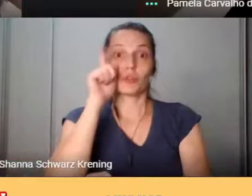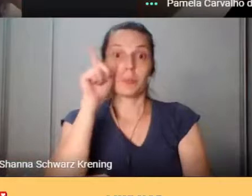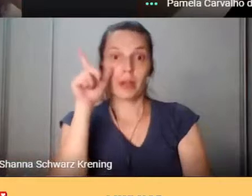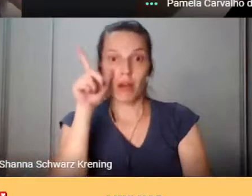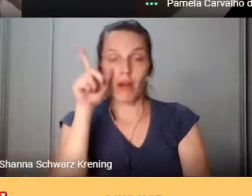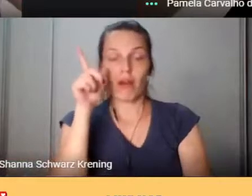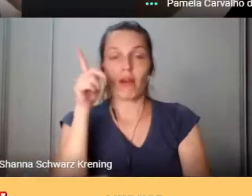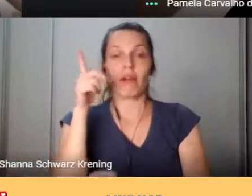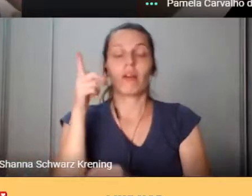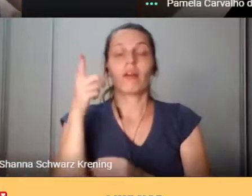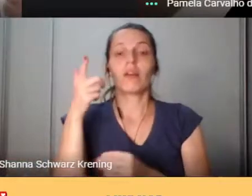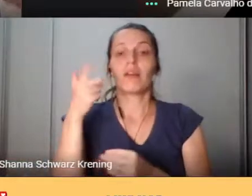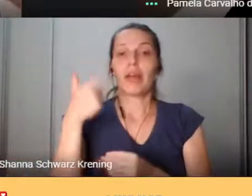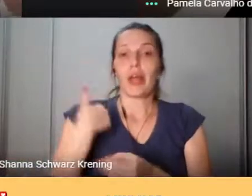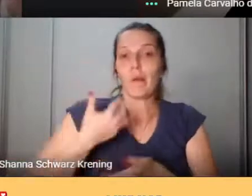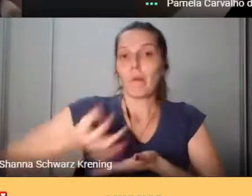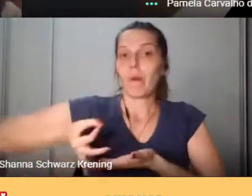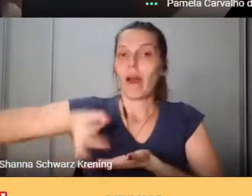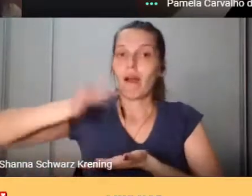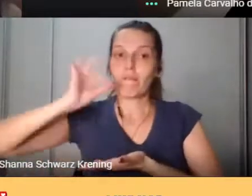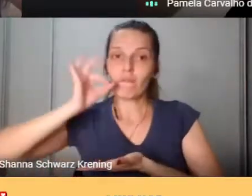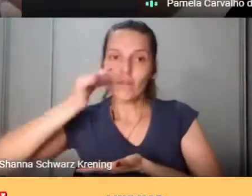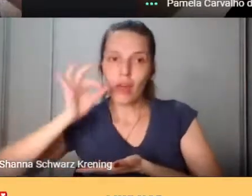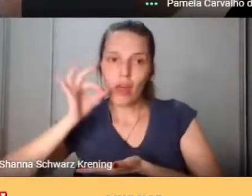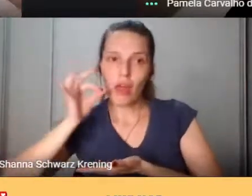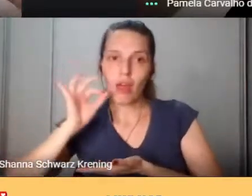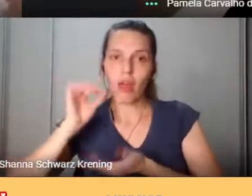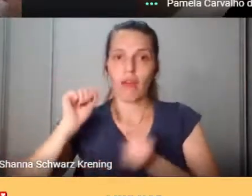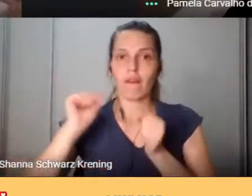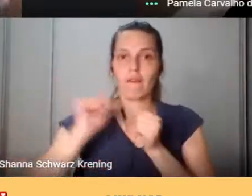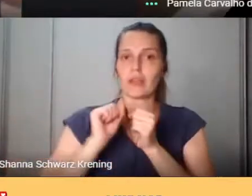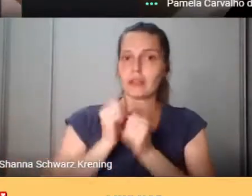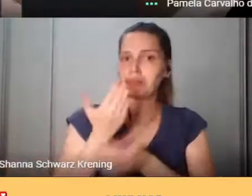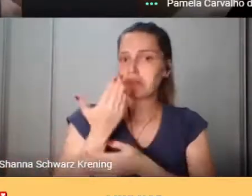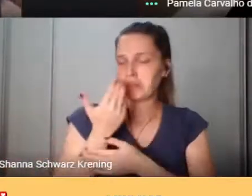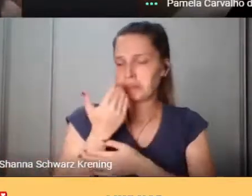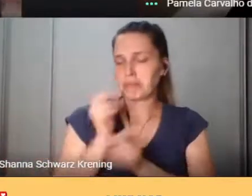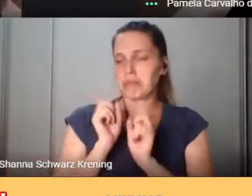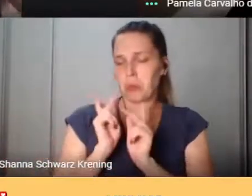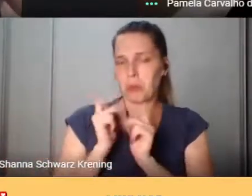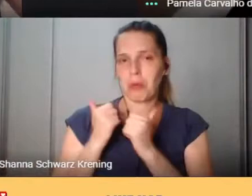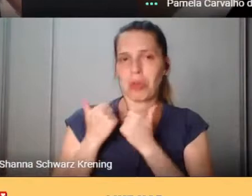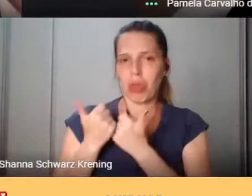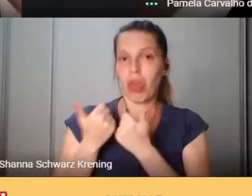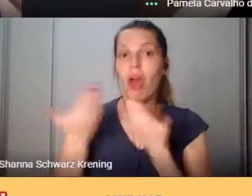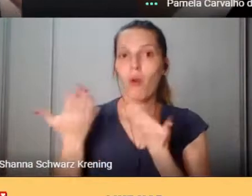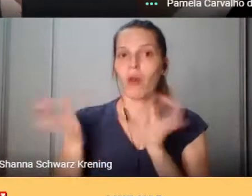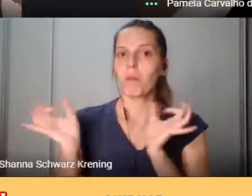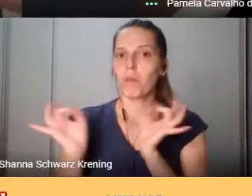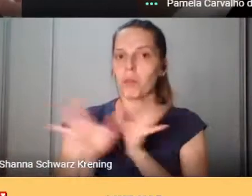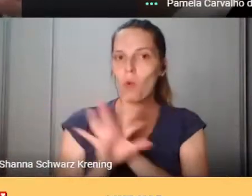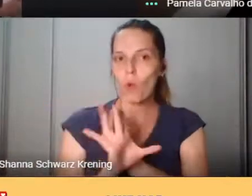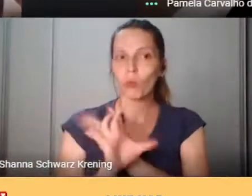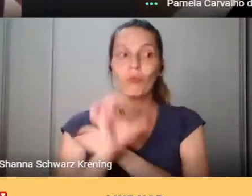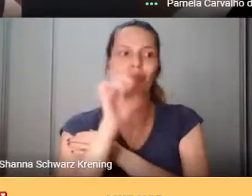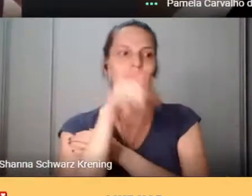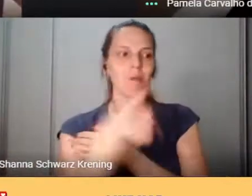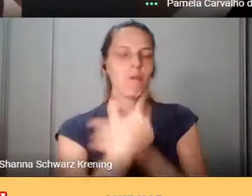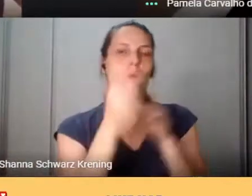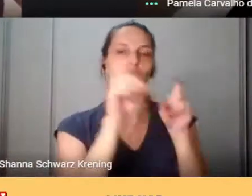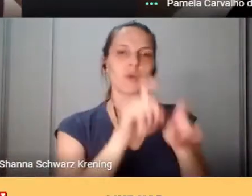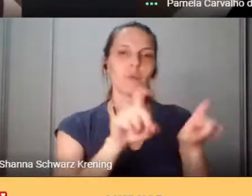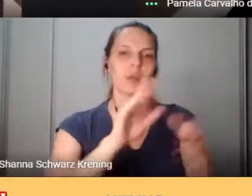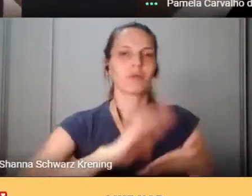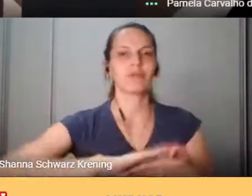meu café, né? Fiz a minha refeição e bom, agora eu vou abrir o computador. Como a gente faz